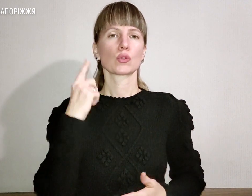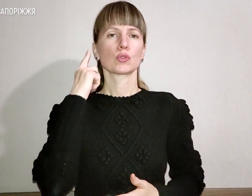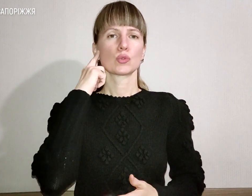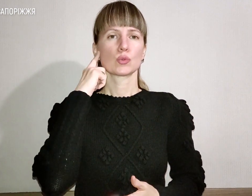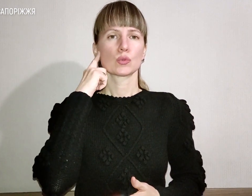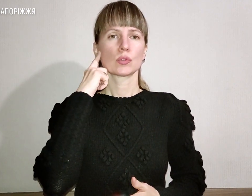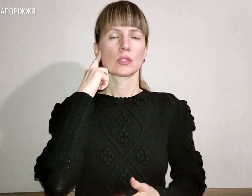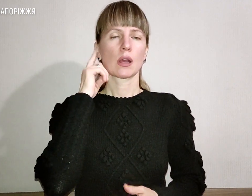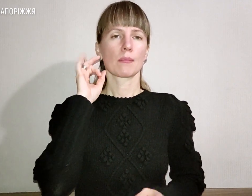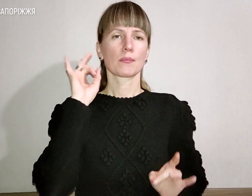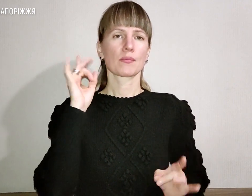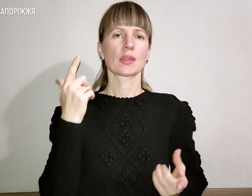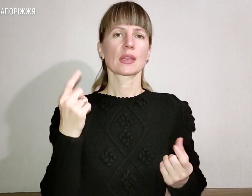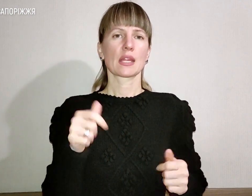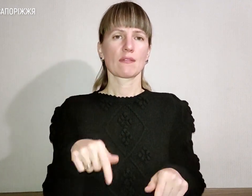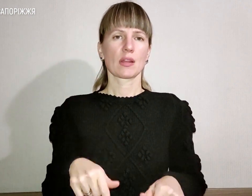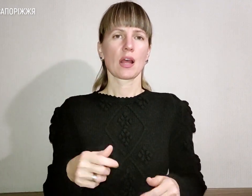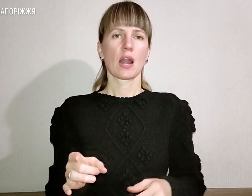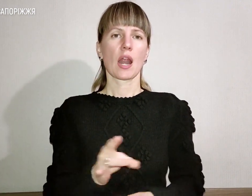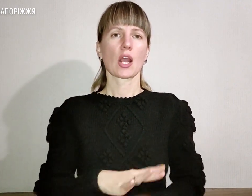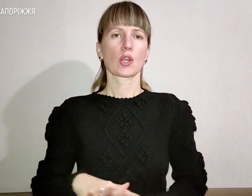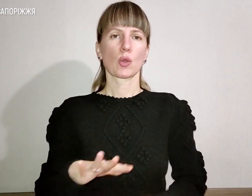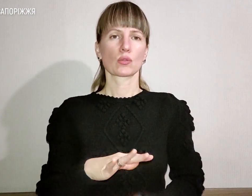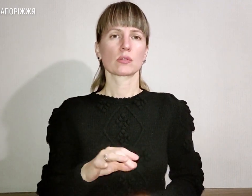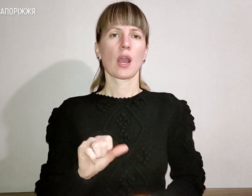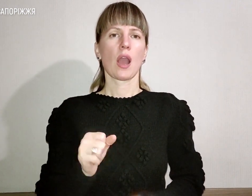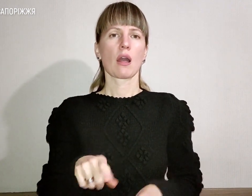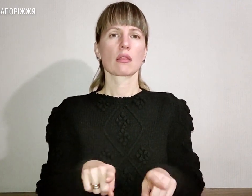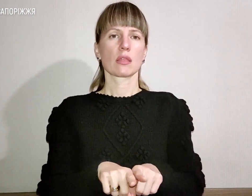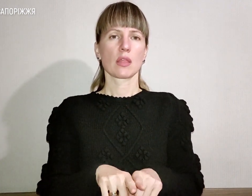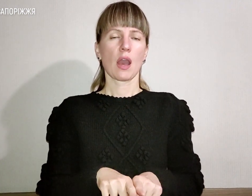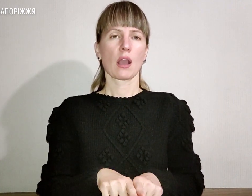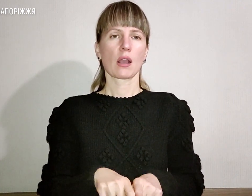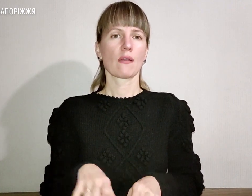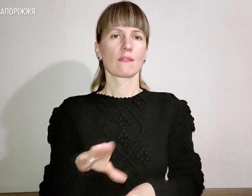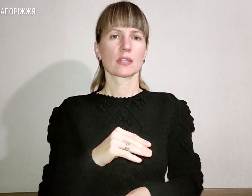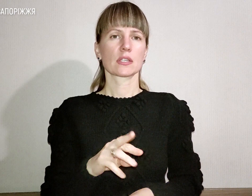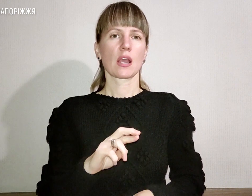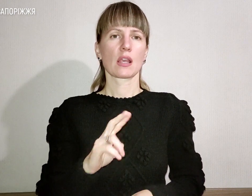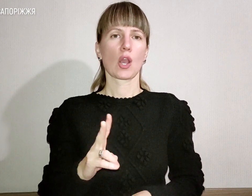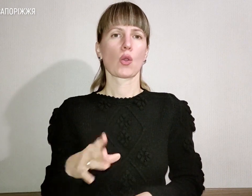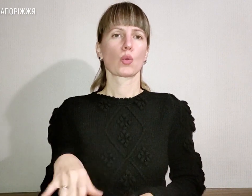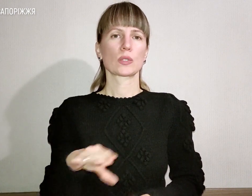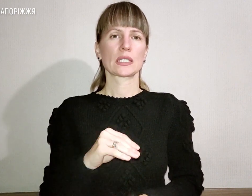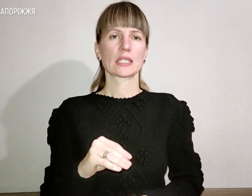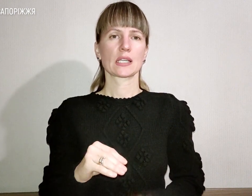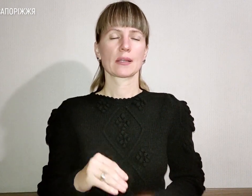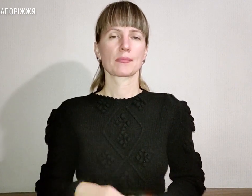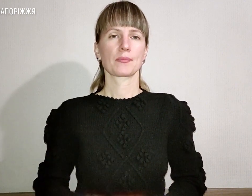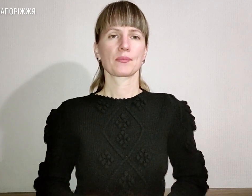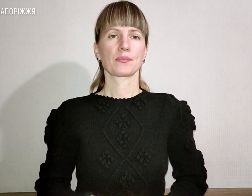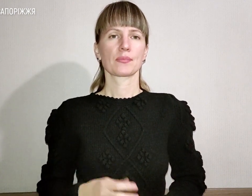глухі постріли десь у цьому районі. А так, у принципі, все як у всіх. А я дивуюся, що хлопці